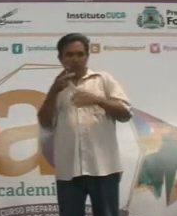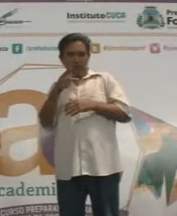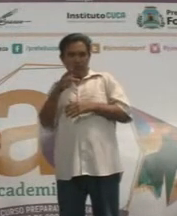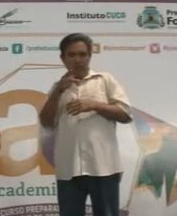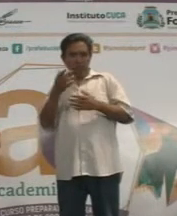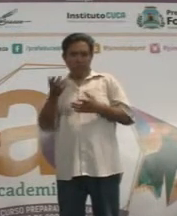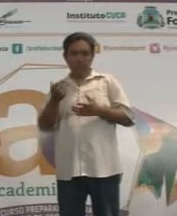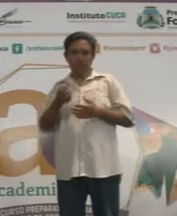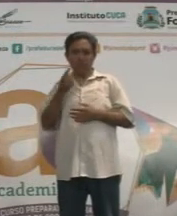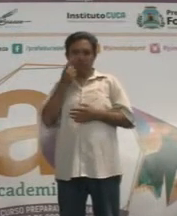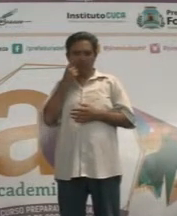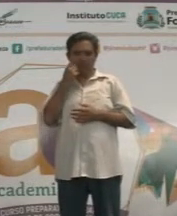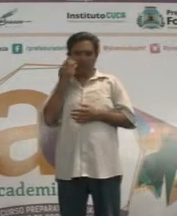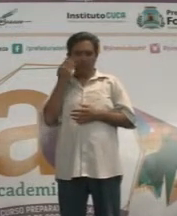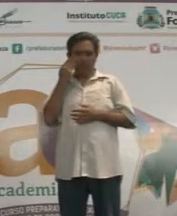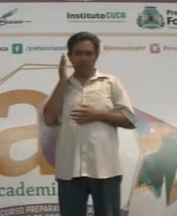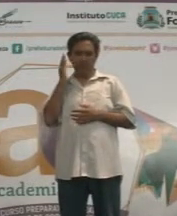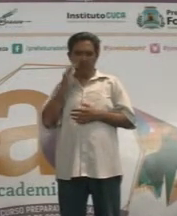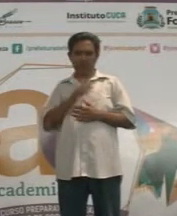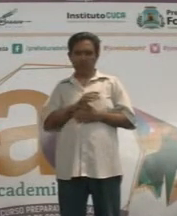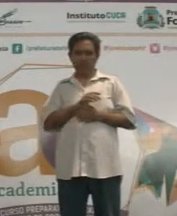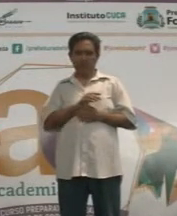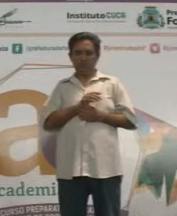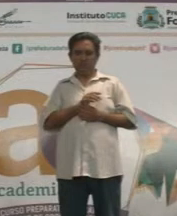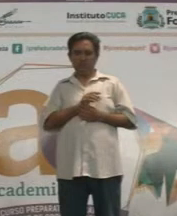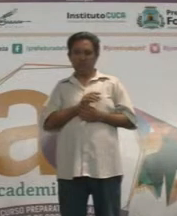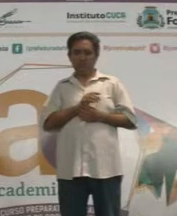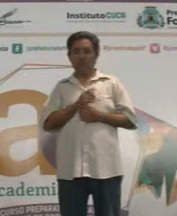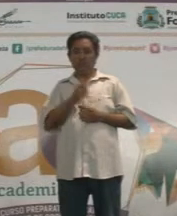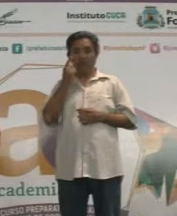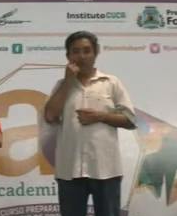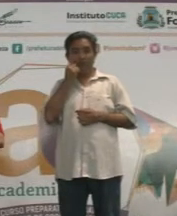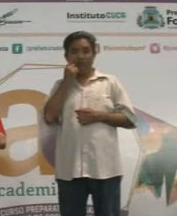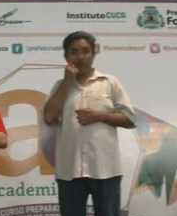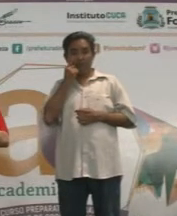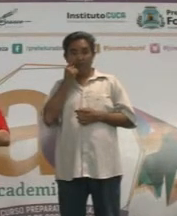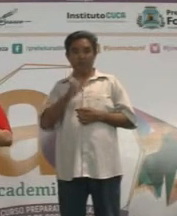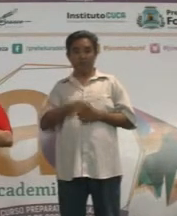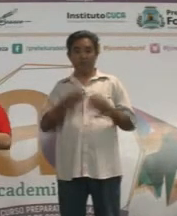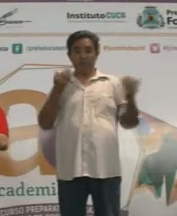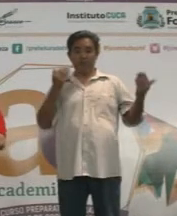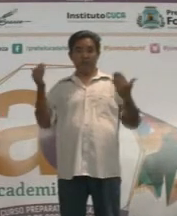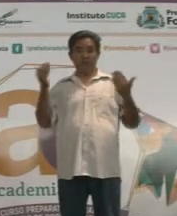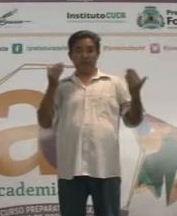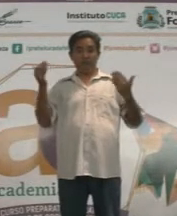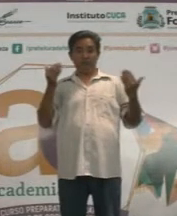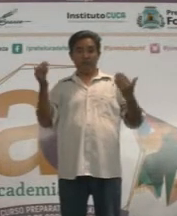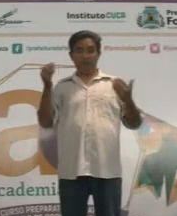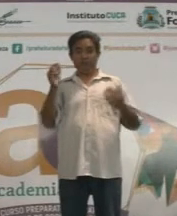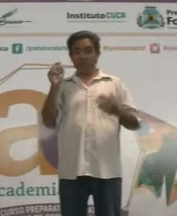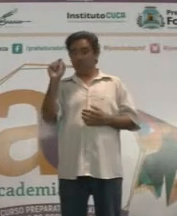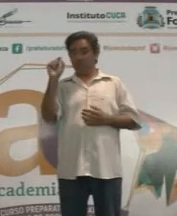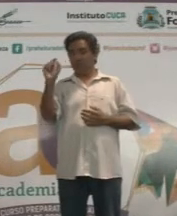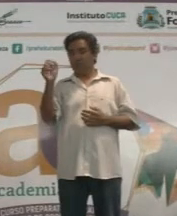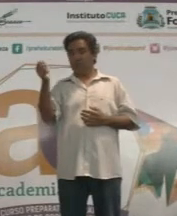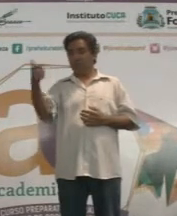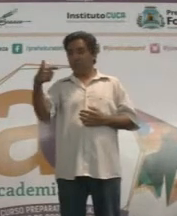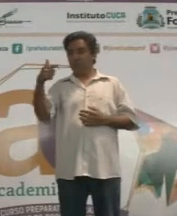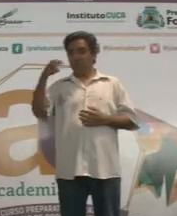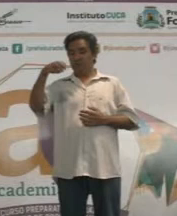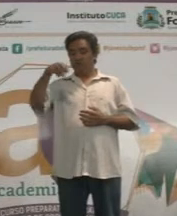como vocês vão entender, deixa eu só voltar aqui, é a própria ação. Ele é tanto que o menor que